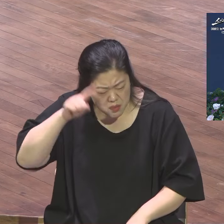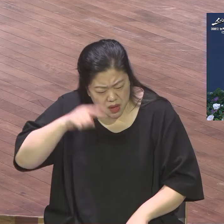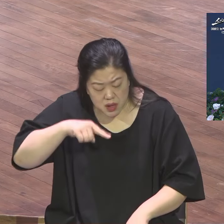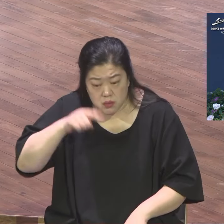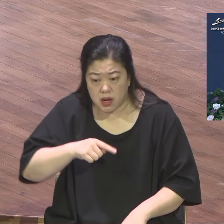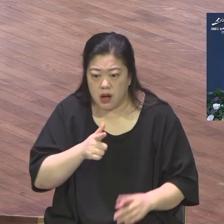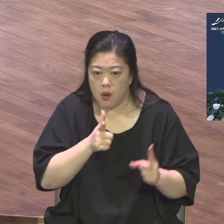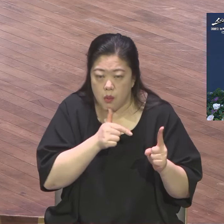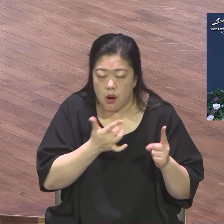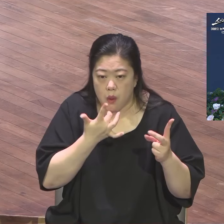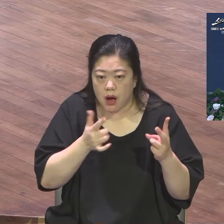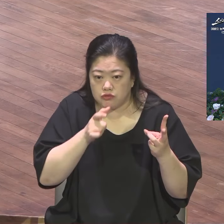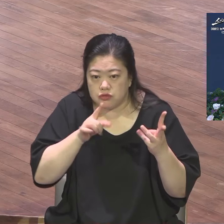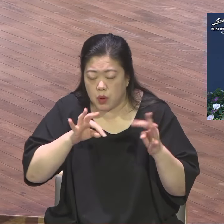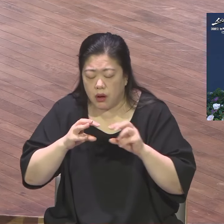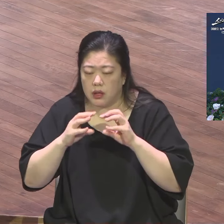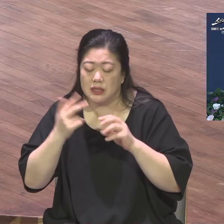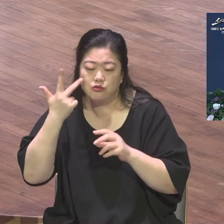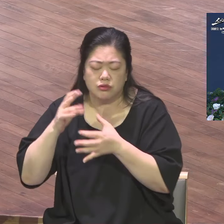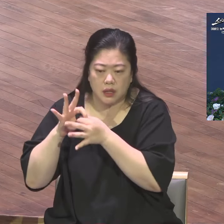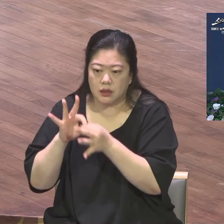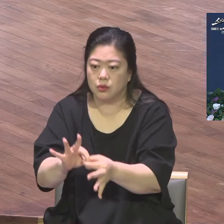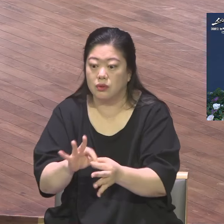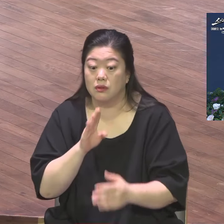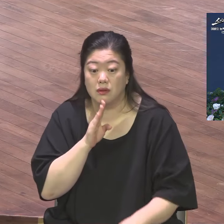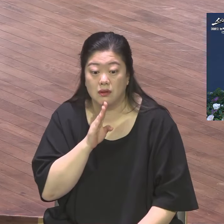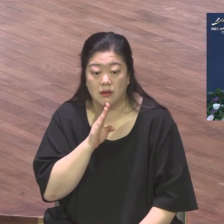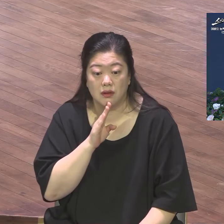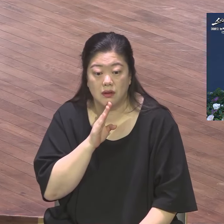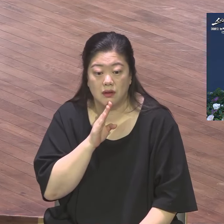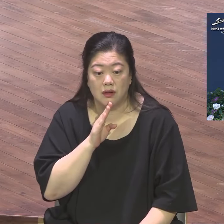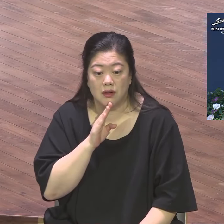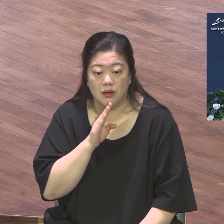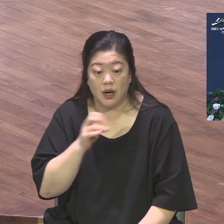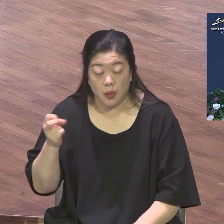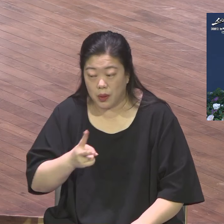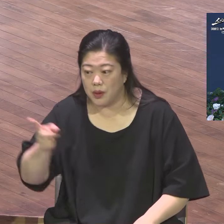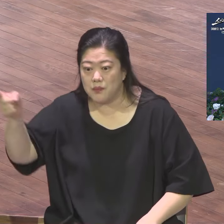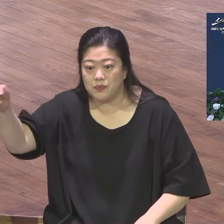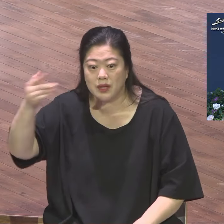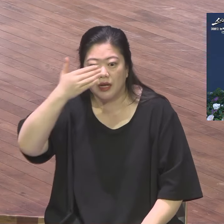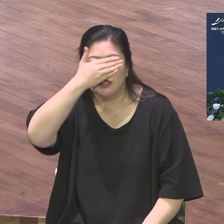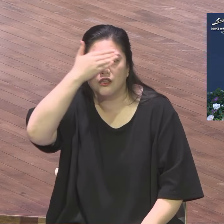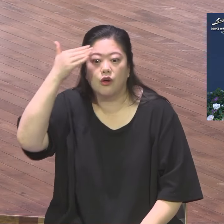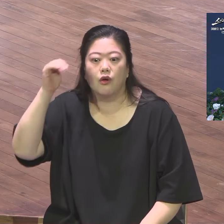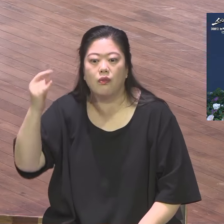그냥 홍수가 쏟아지잖아요. 우리 청년들 또 마침 또 예배 또 드리잖아요.